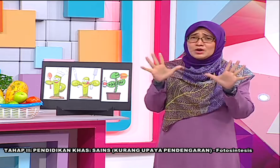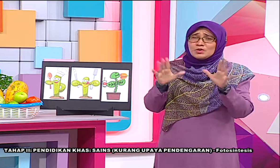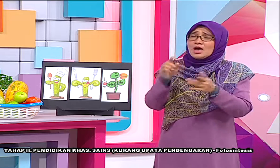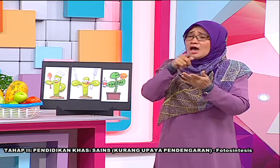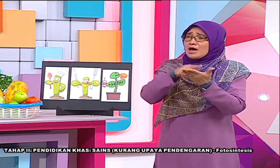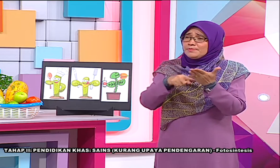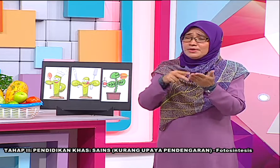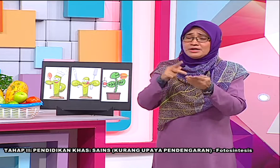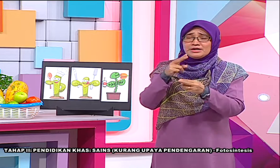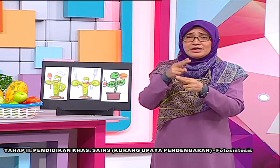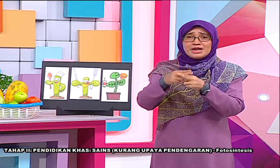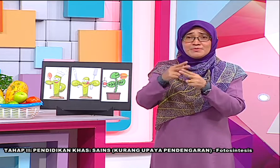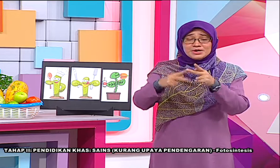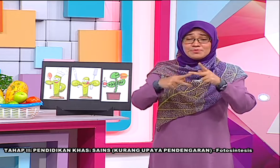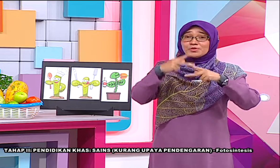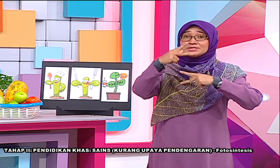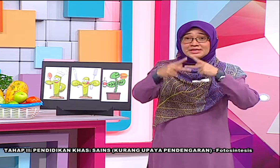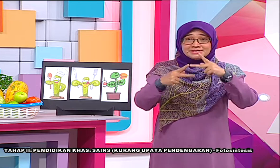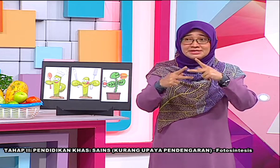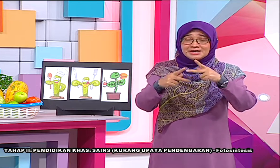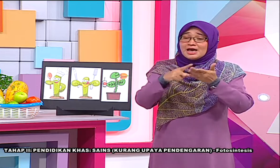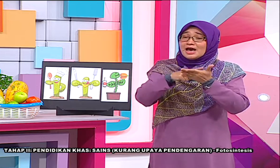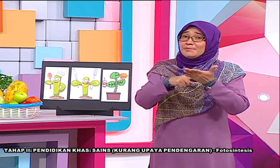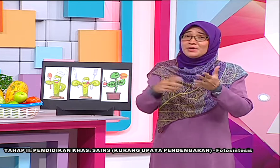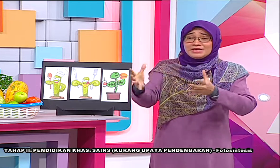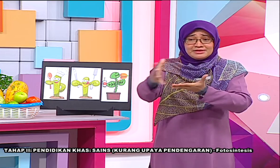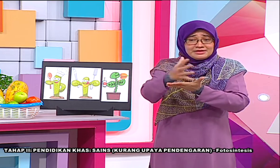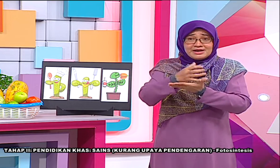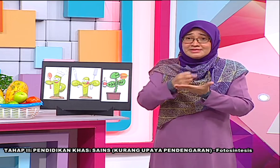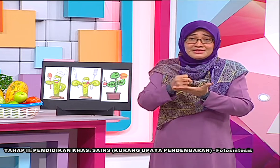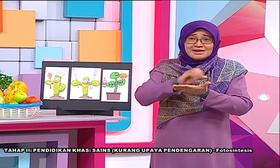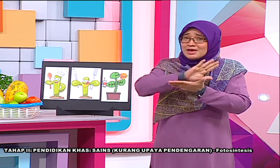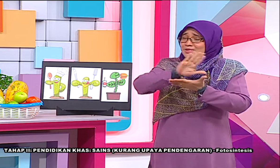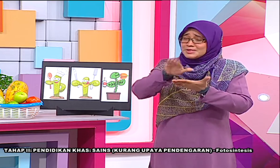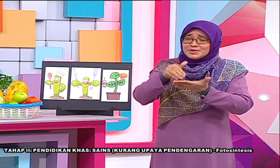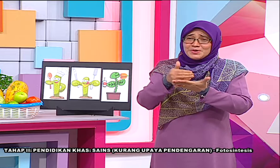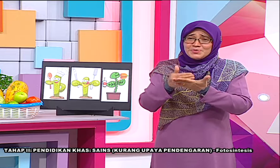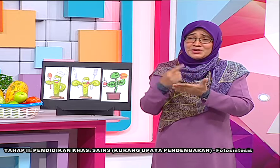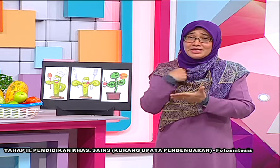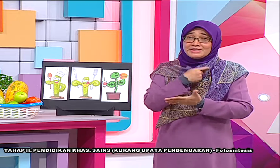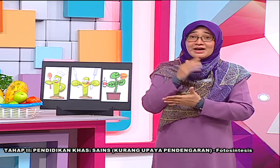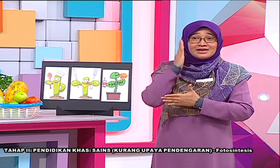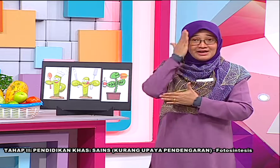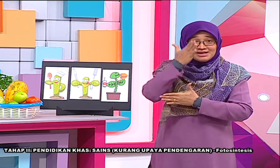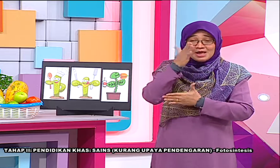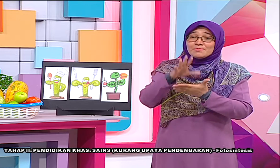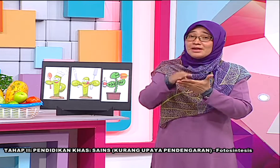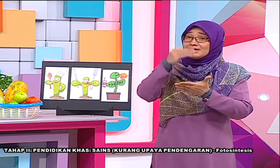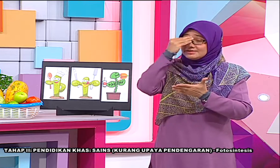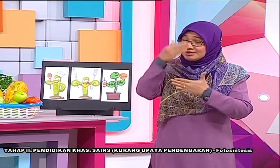tahu apa nama prosesnya apa yang terhasil semua kita akan belajar